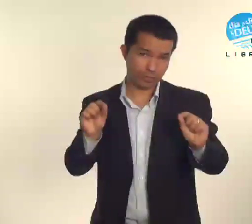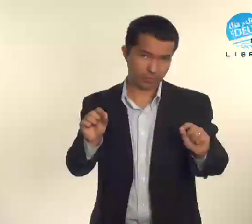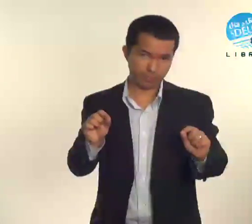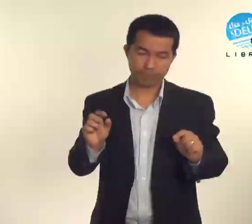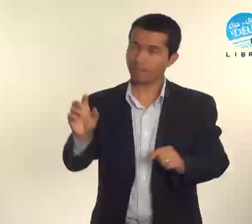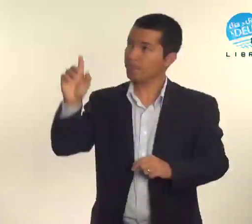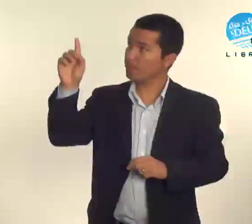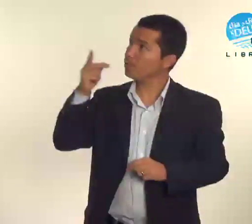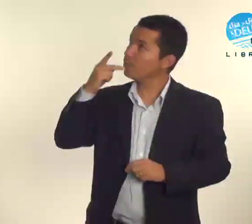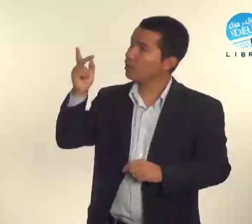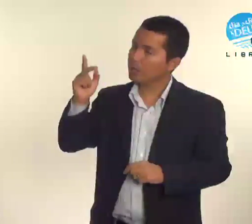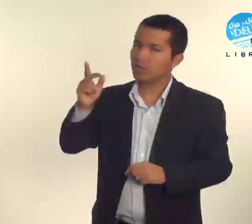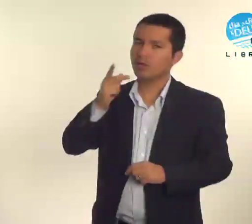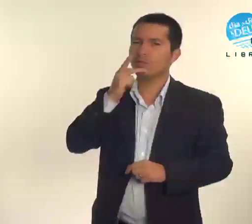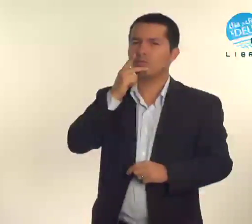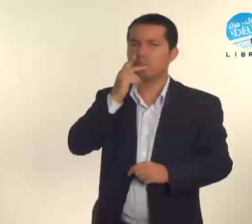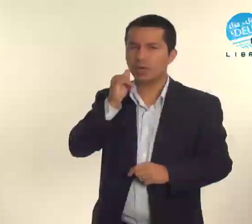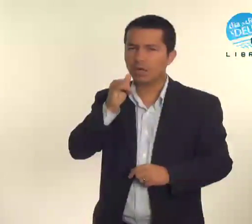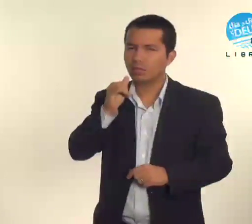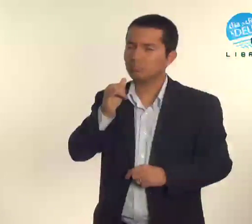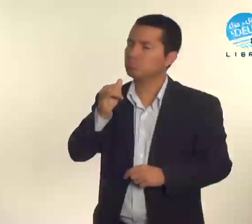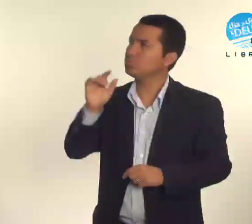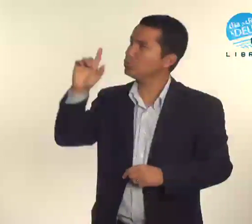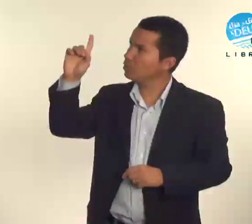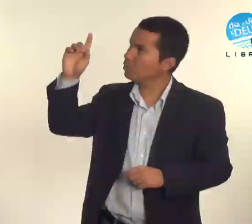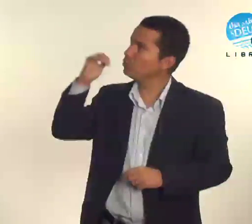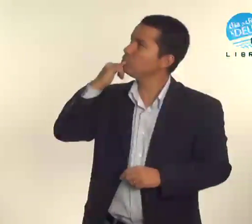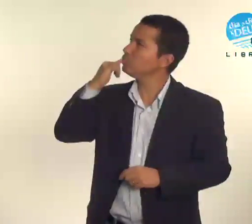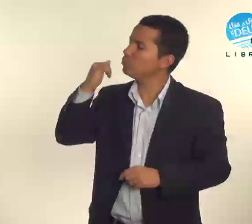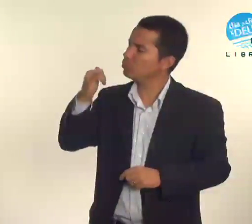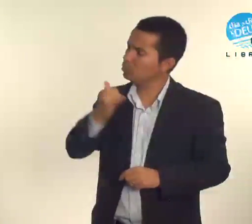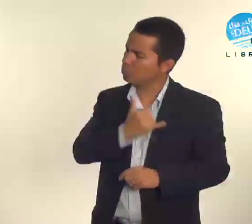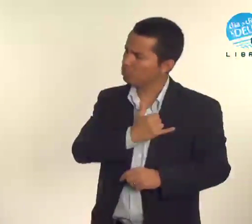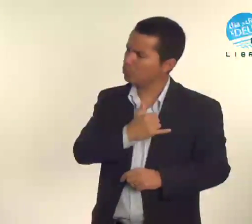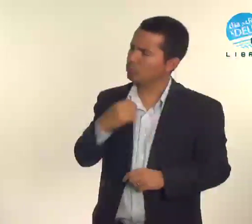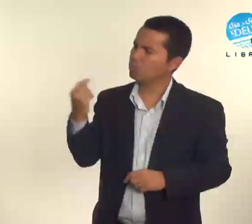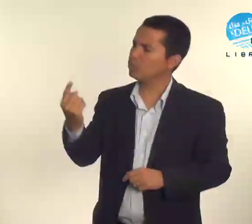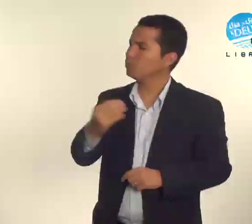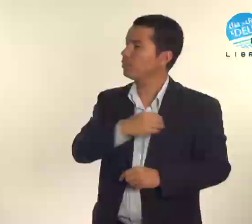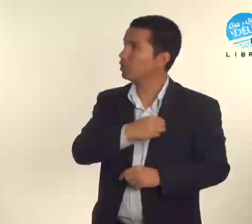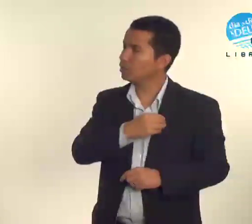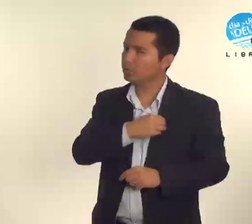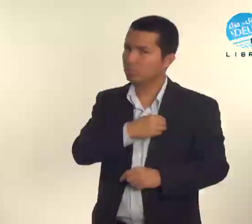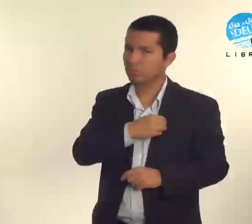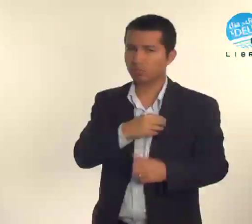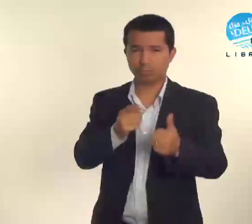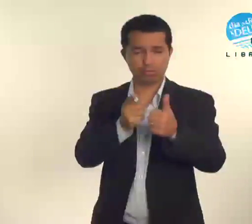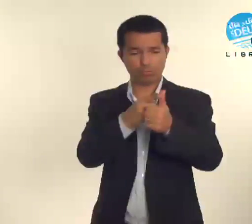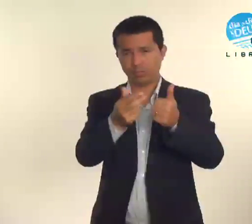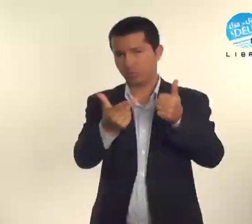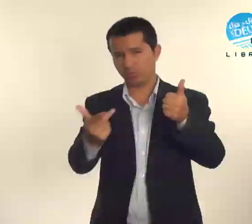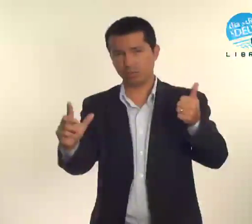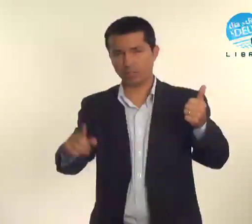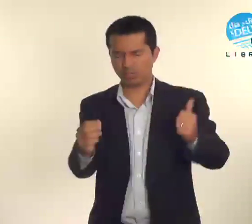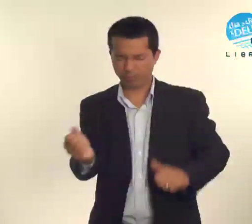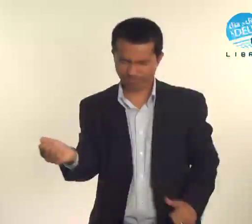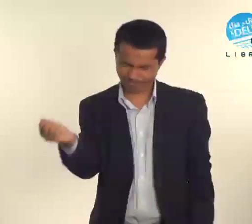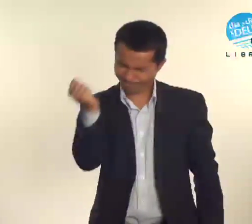os nossos pecados. O primeiro deles é arrependimento. Ninguém vai ser perdoado sem